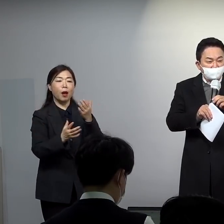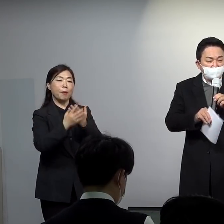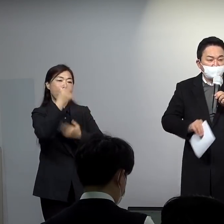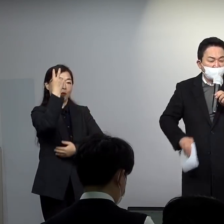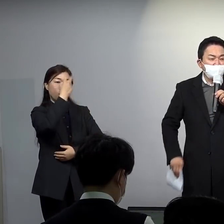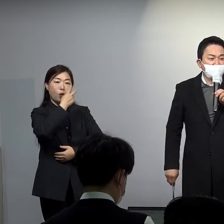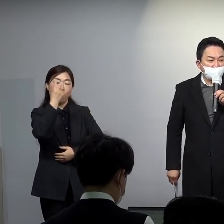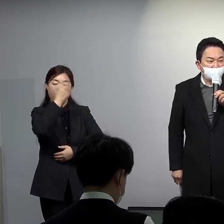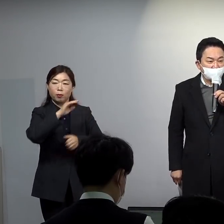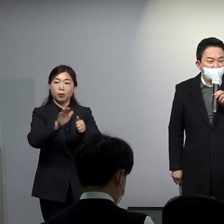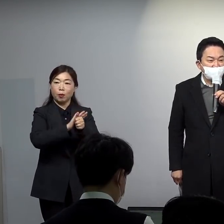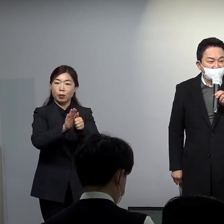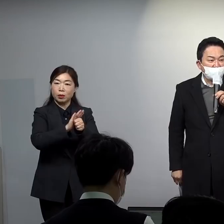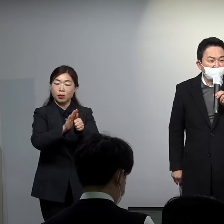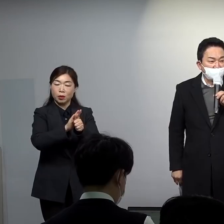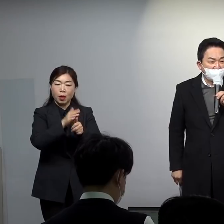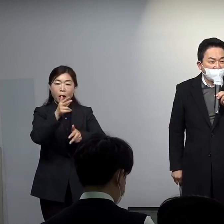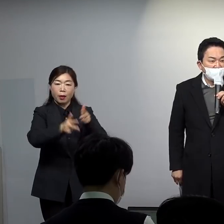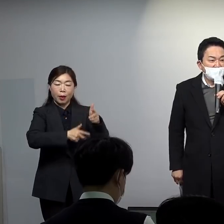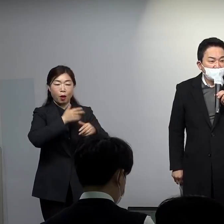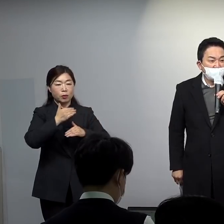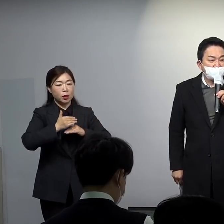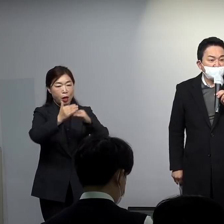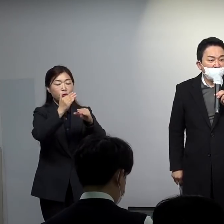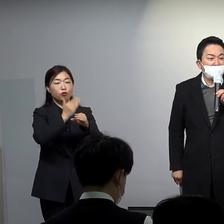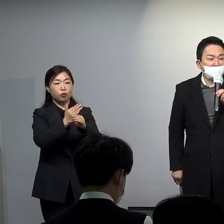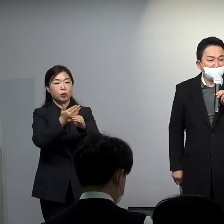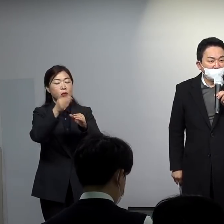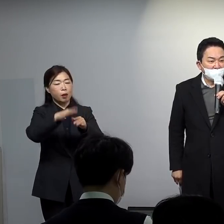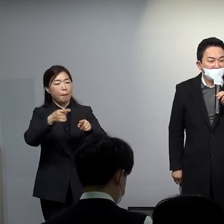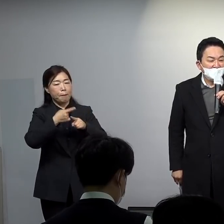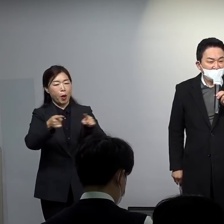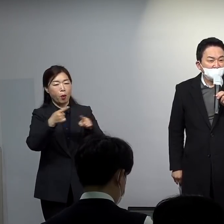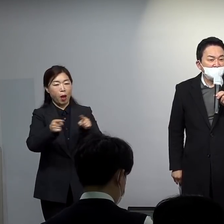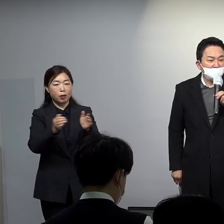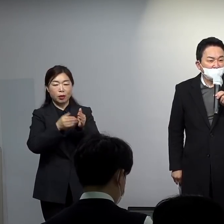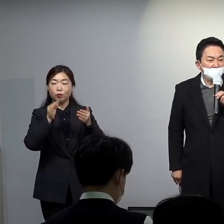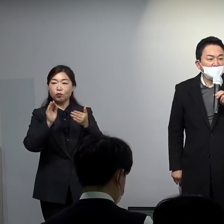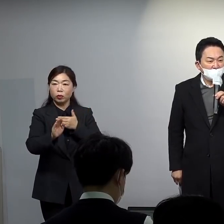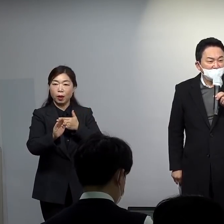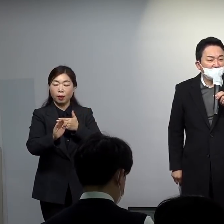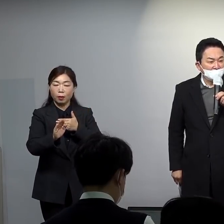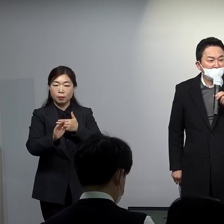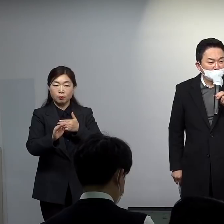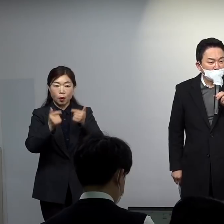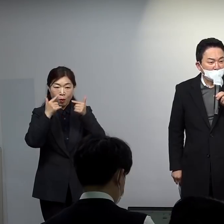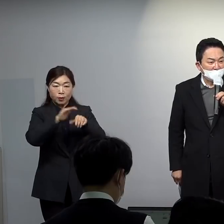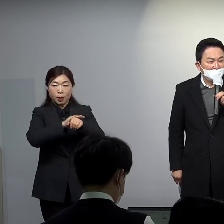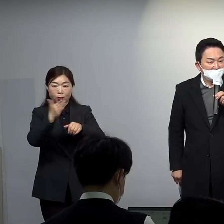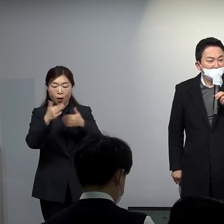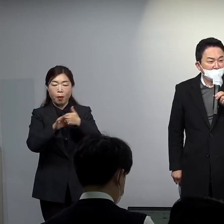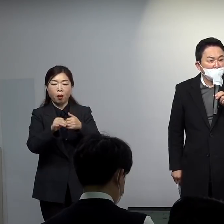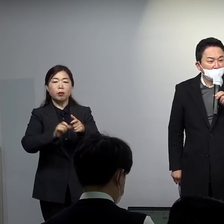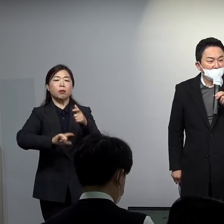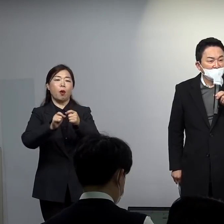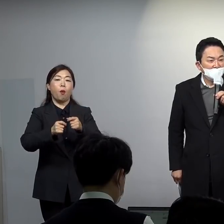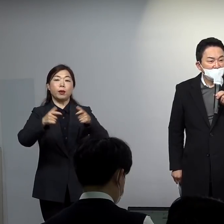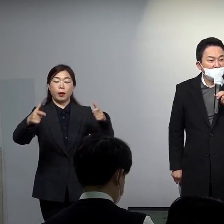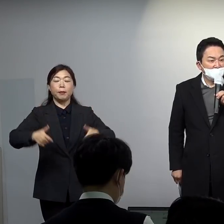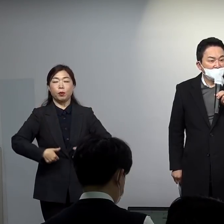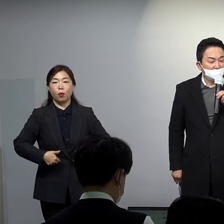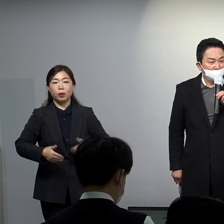돌봄 커뮤니티 케어 사업이 진행되고 있는데 이것을 평가한 후에 적극적으로 확대해야 된다고 봅니다. 그런